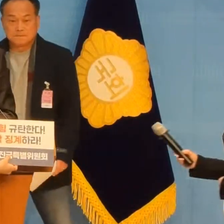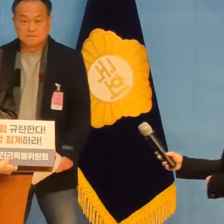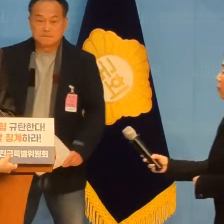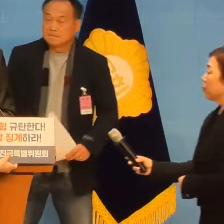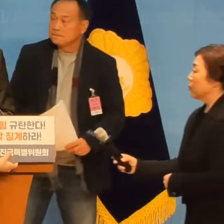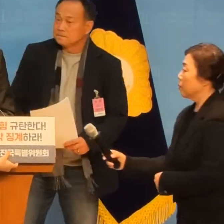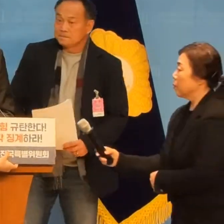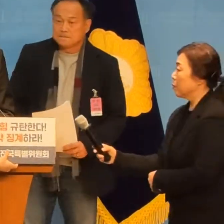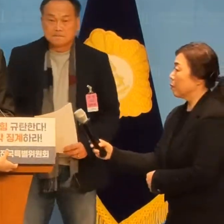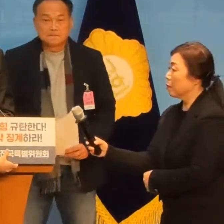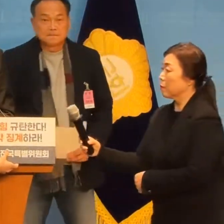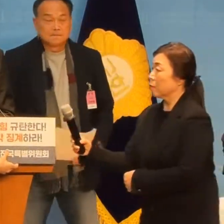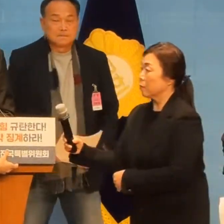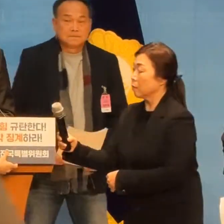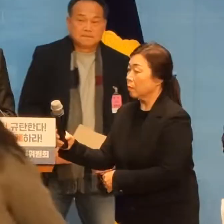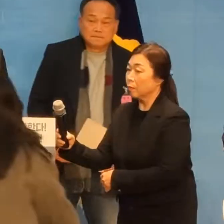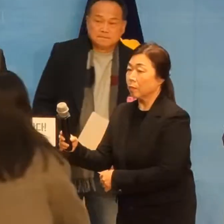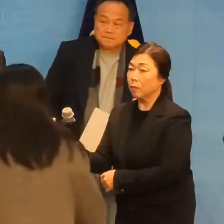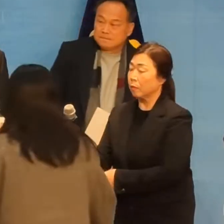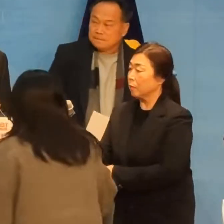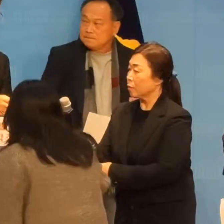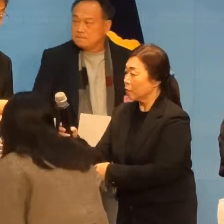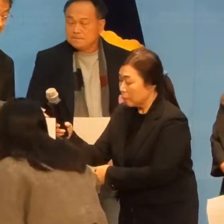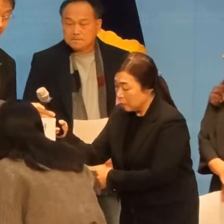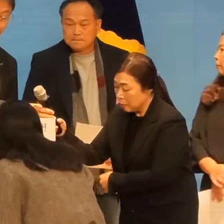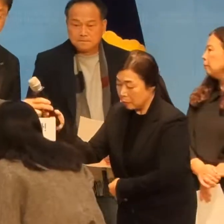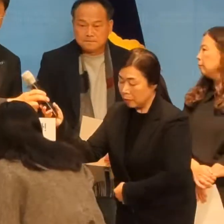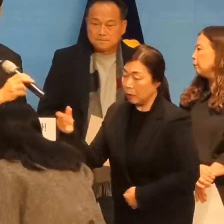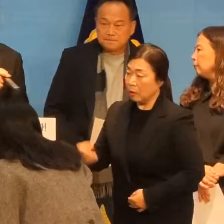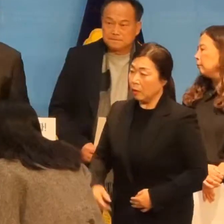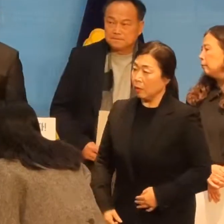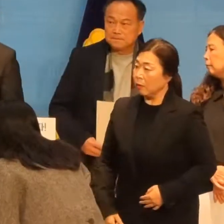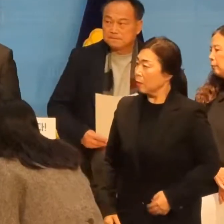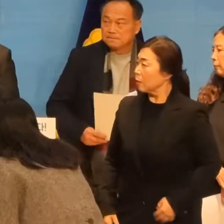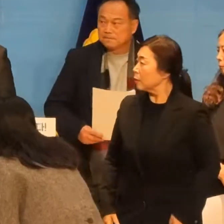미디어 대변인과 관련된 규탄 기자회견을 진행할 예정입니다.